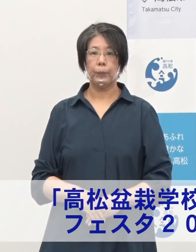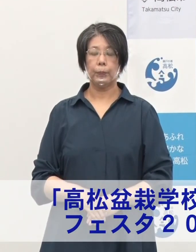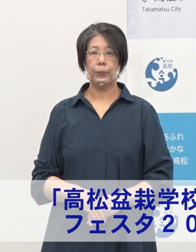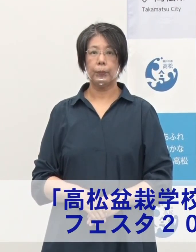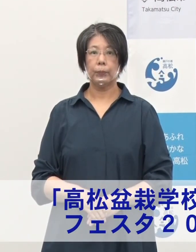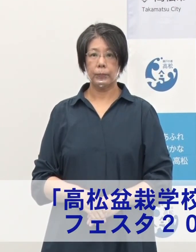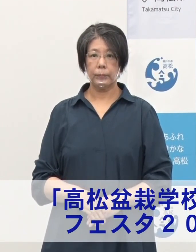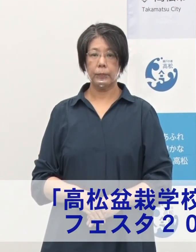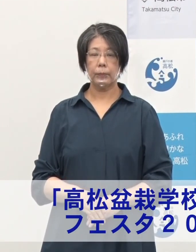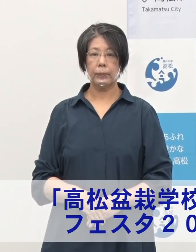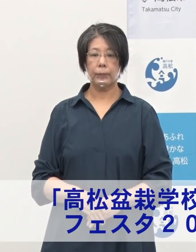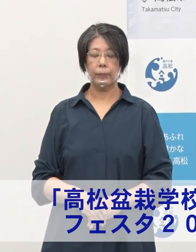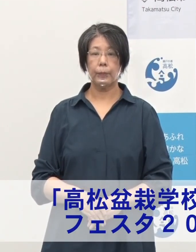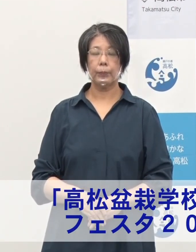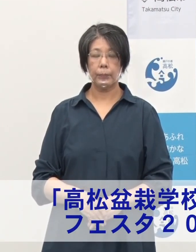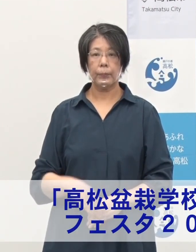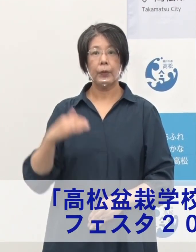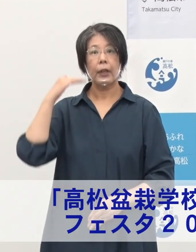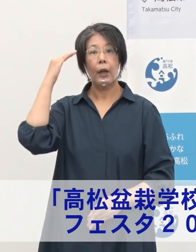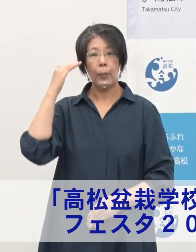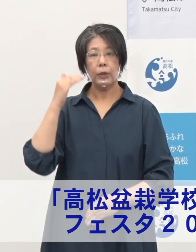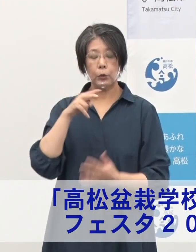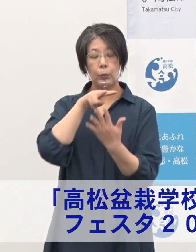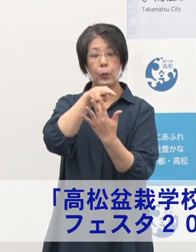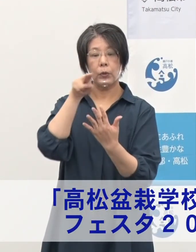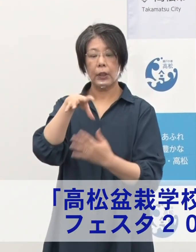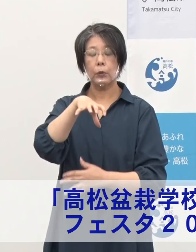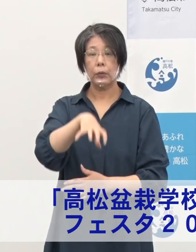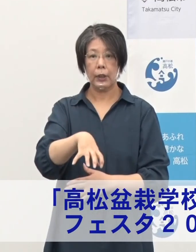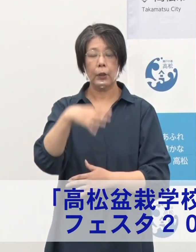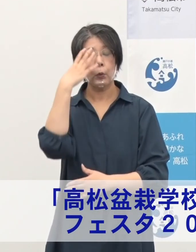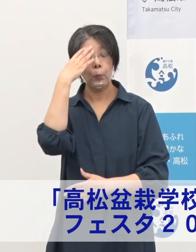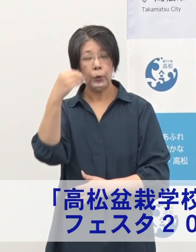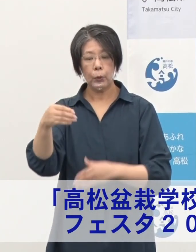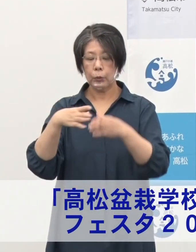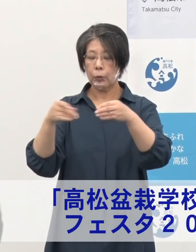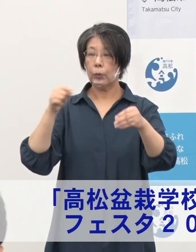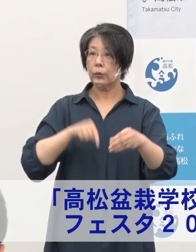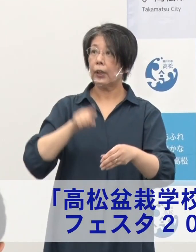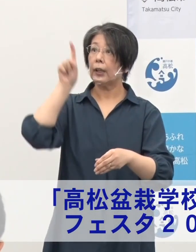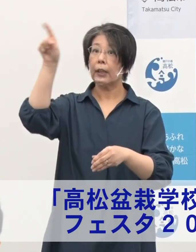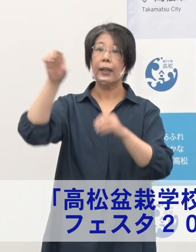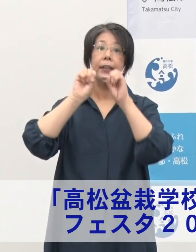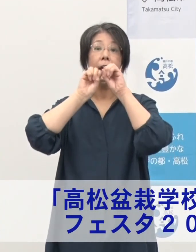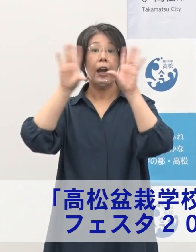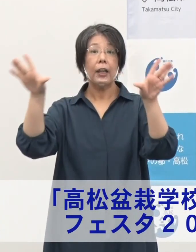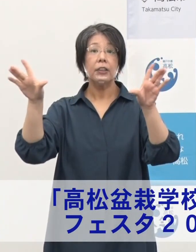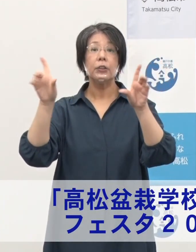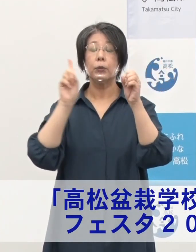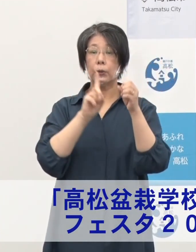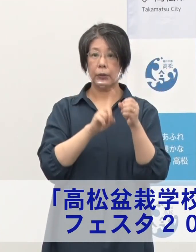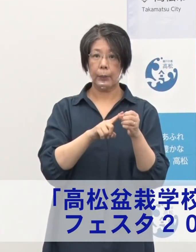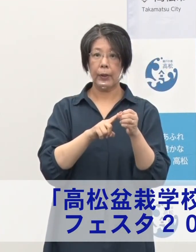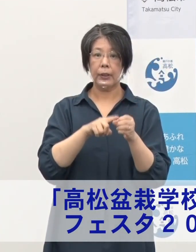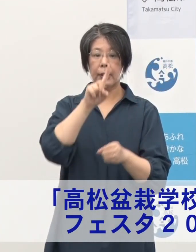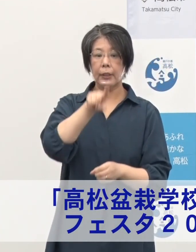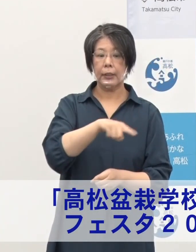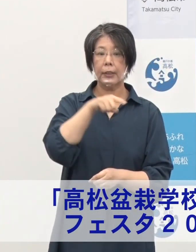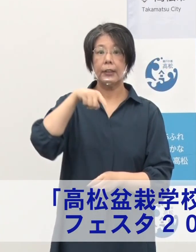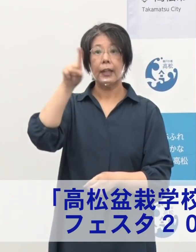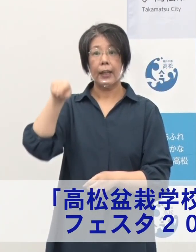この度この高松盆栽の佐藤の魅力を国内外に発信するため ja 香川県との共催で